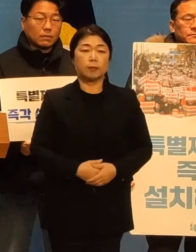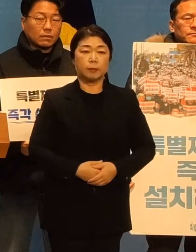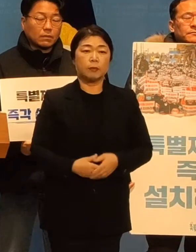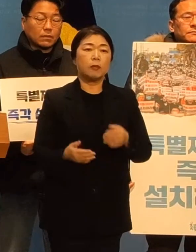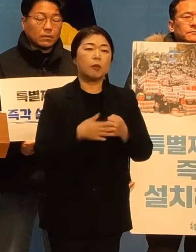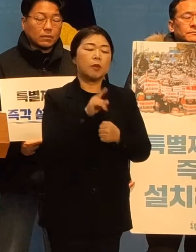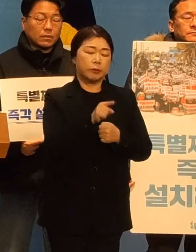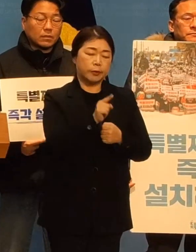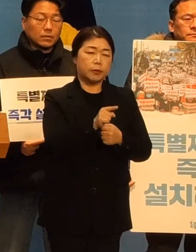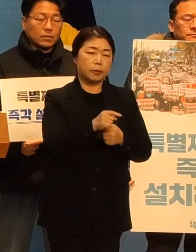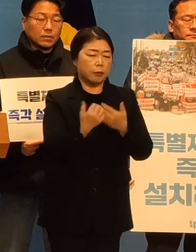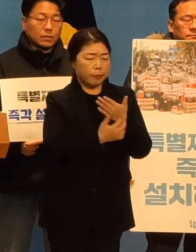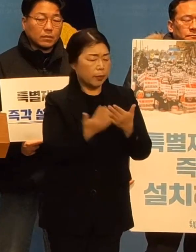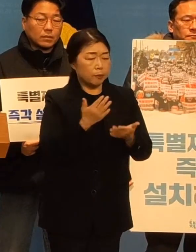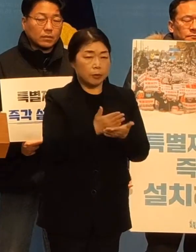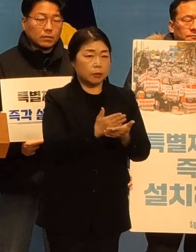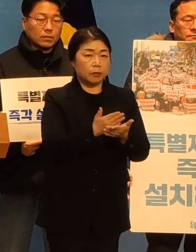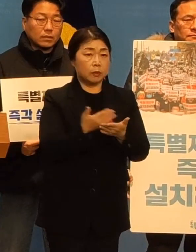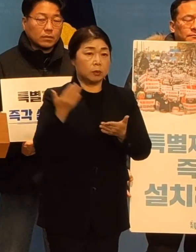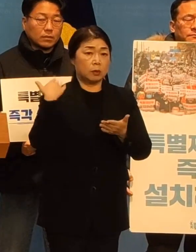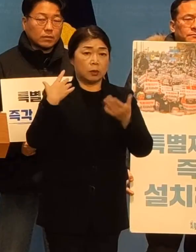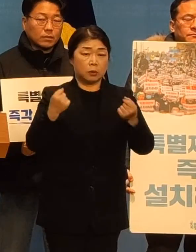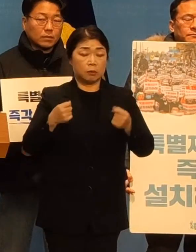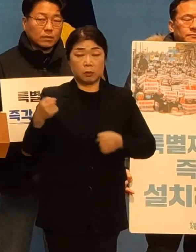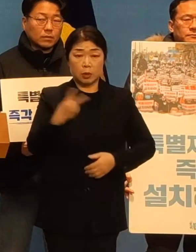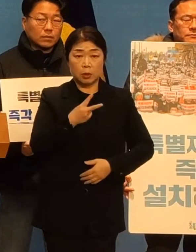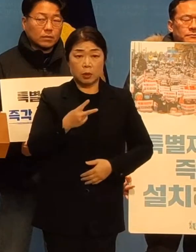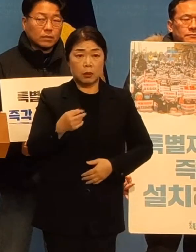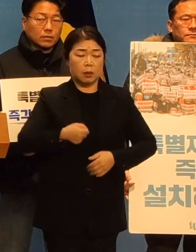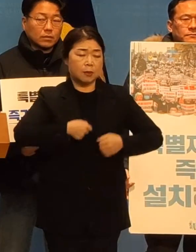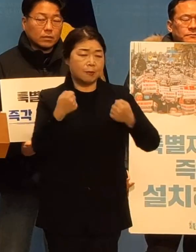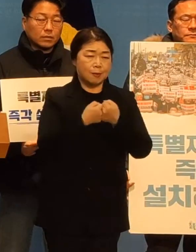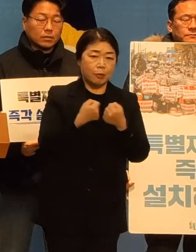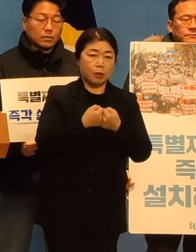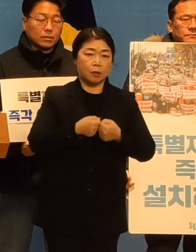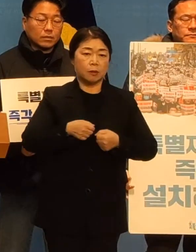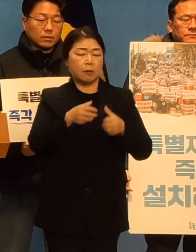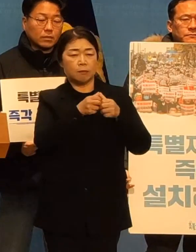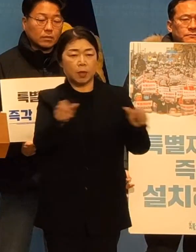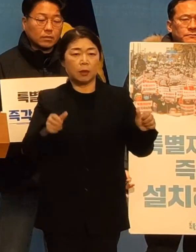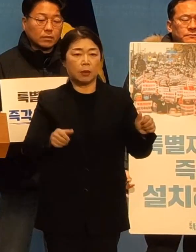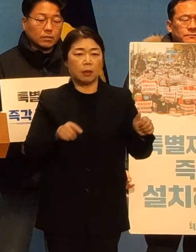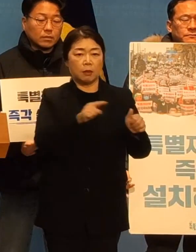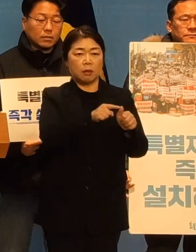꼼수는 국민들이 지난번처럼 다시 싸워서 깰 것입니다.